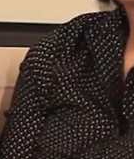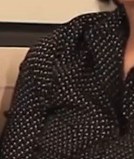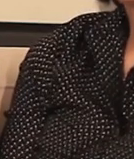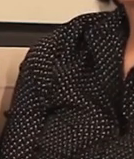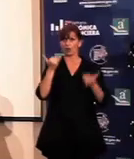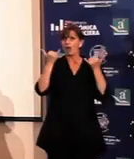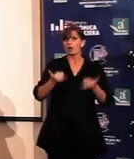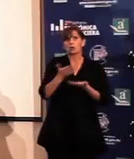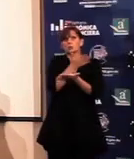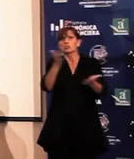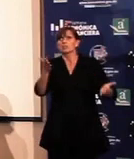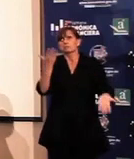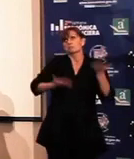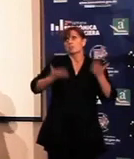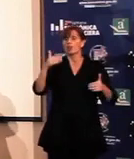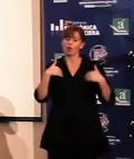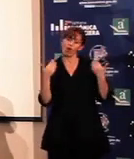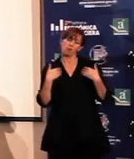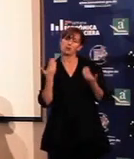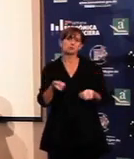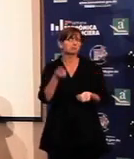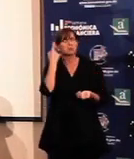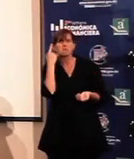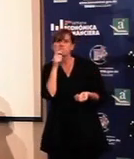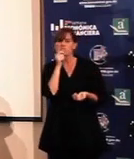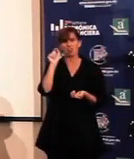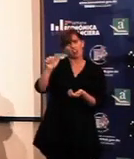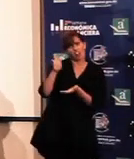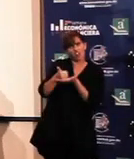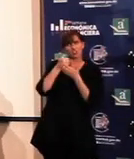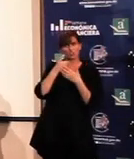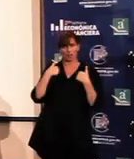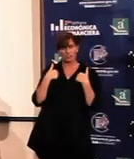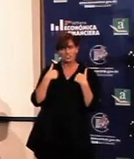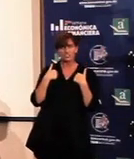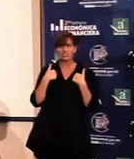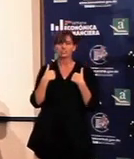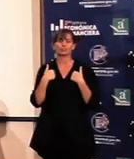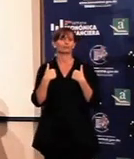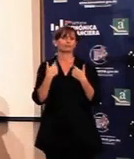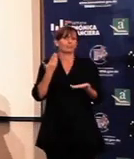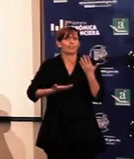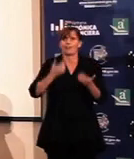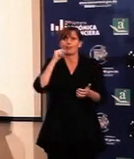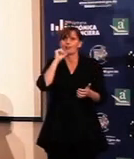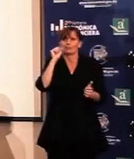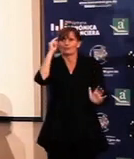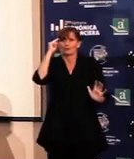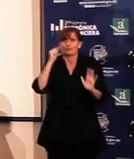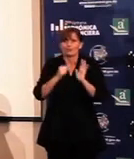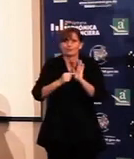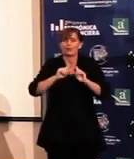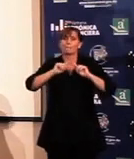a ser algo que les va a beneficiar porque ahora tengo que sacar 100 pesos de mi semanal o de mi mensualidad porque